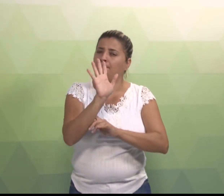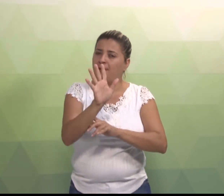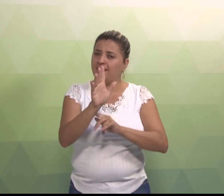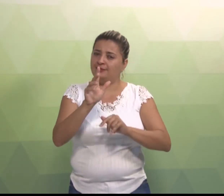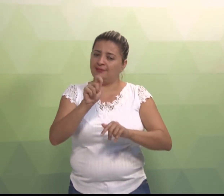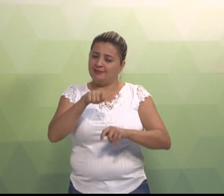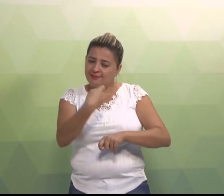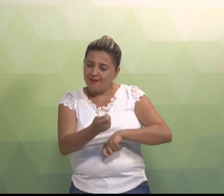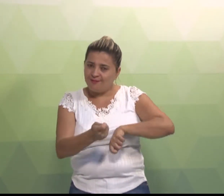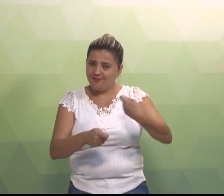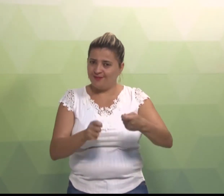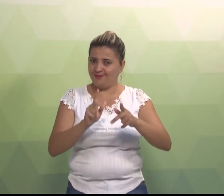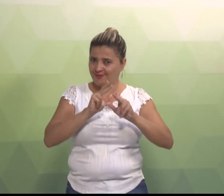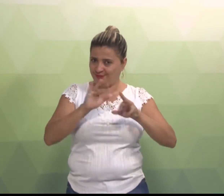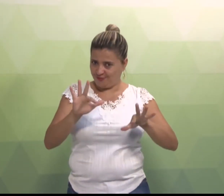a diferença do sinal?